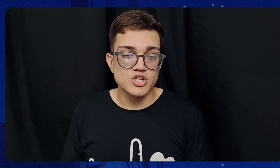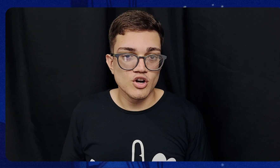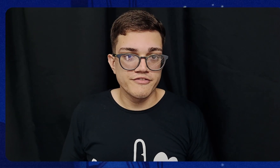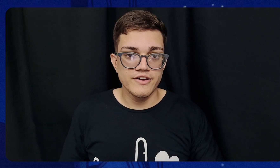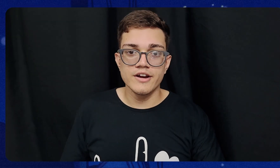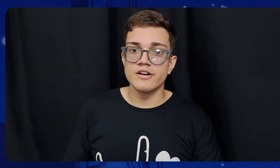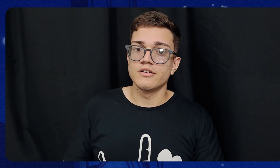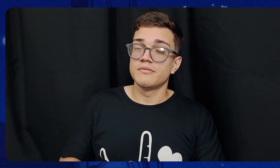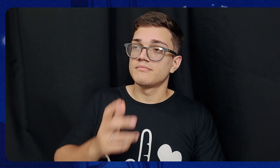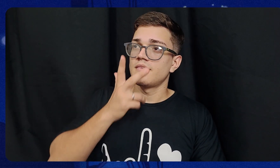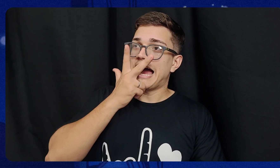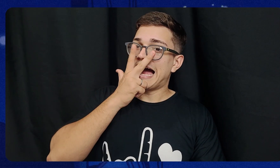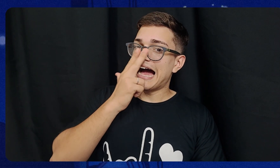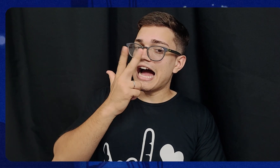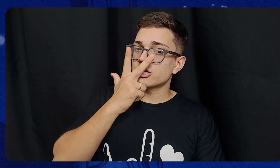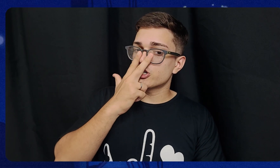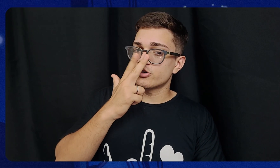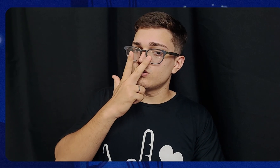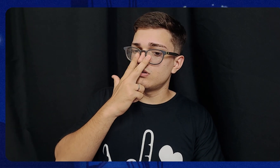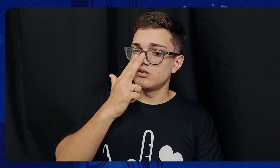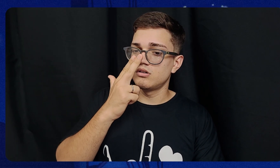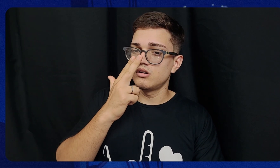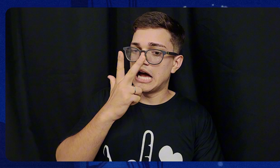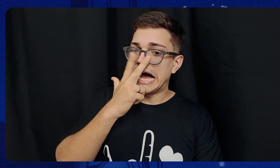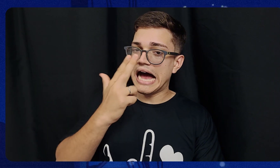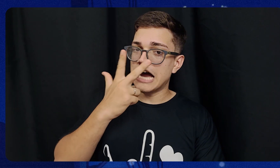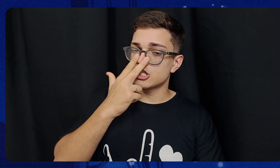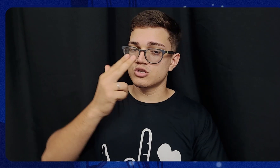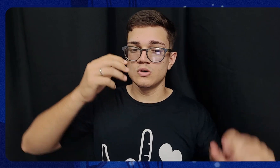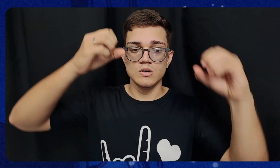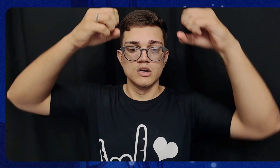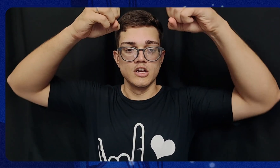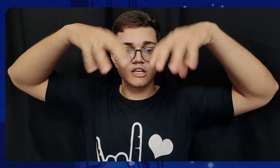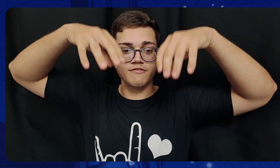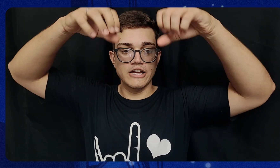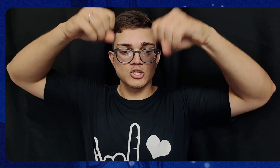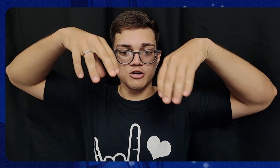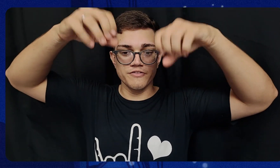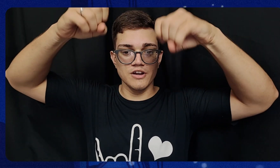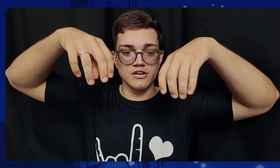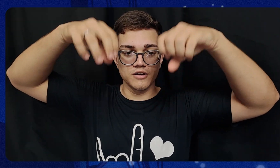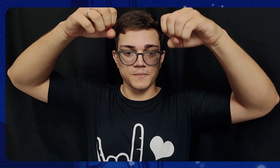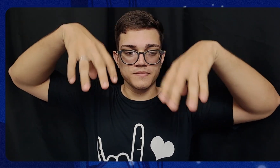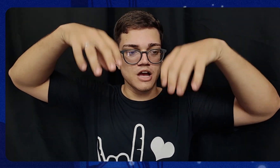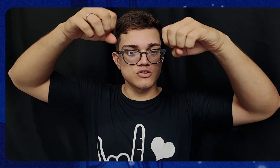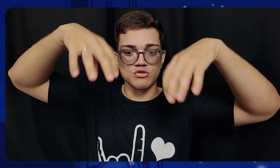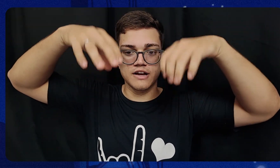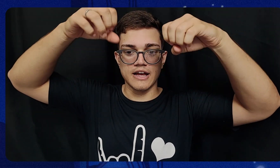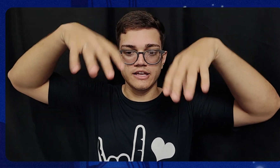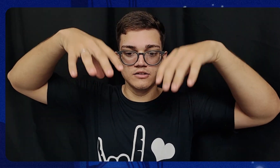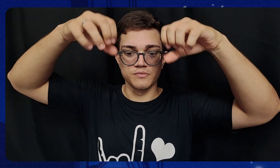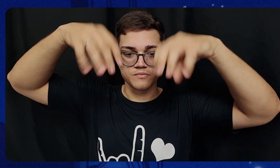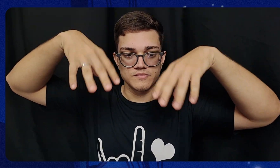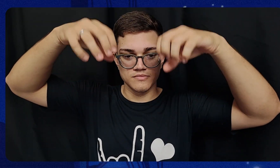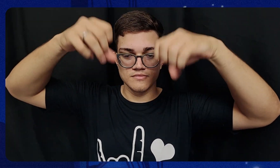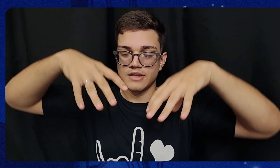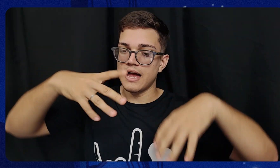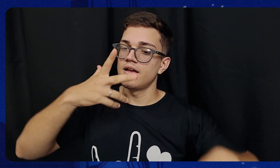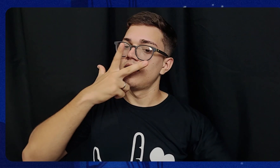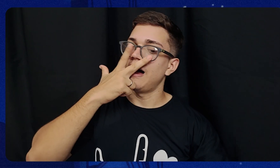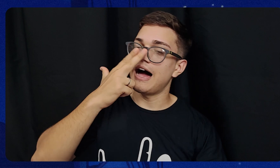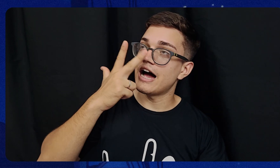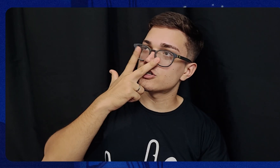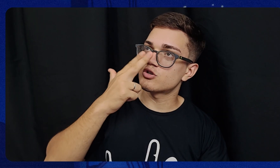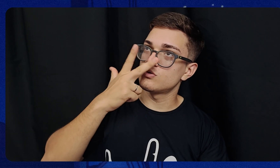vai chover. Acho que vai chover. A chuva caindo.